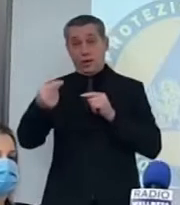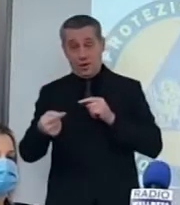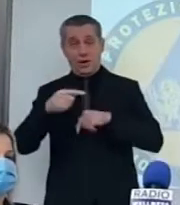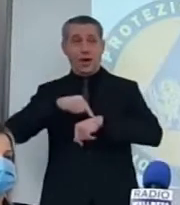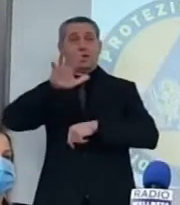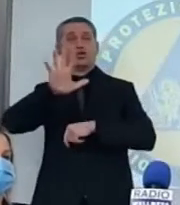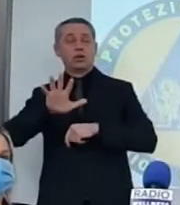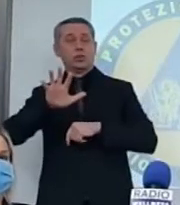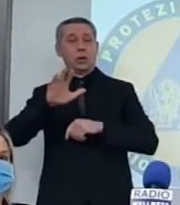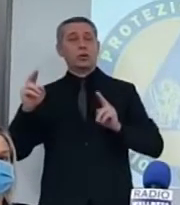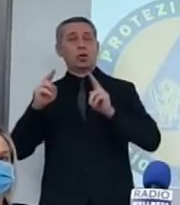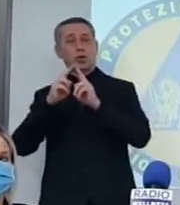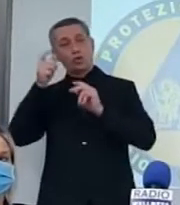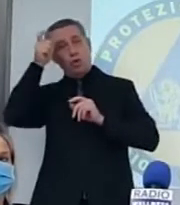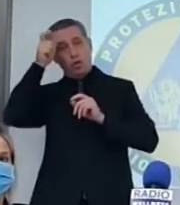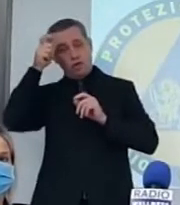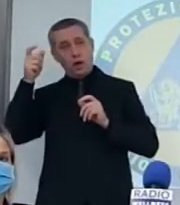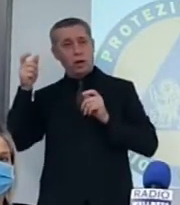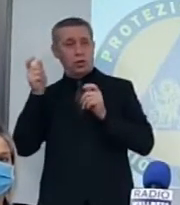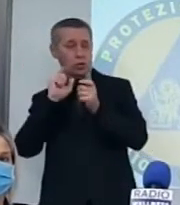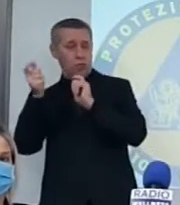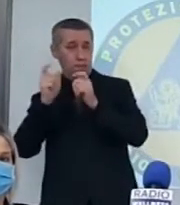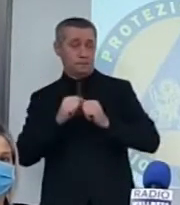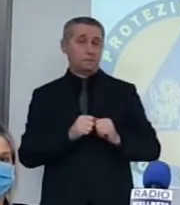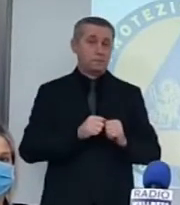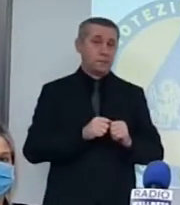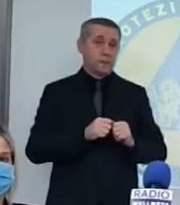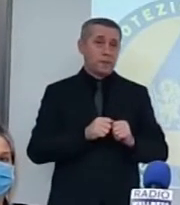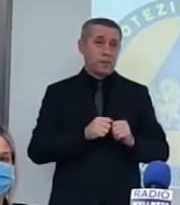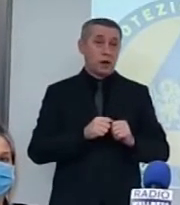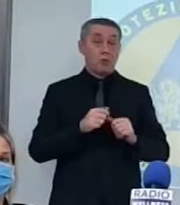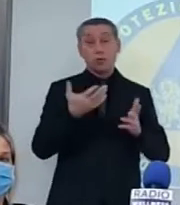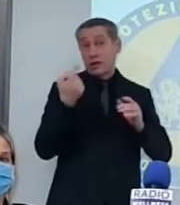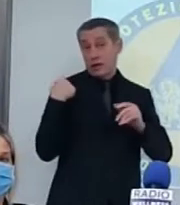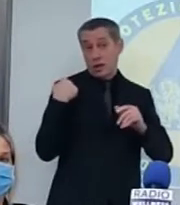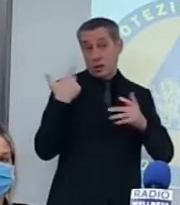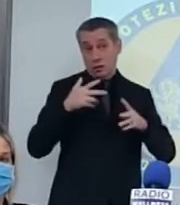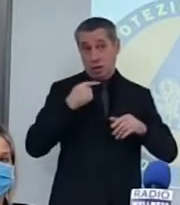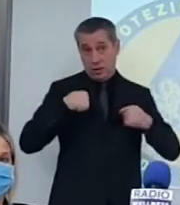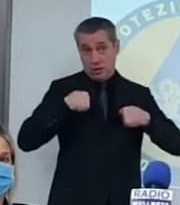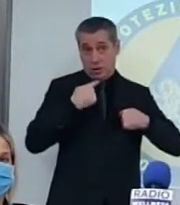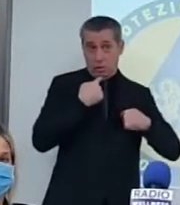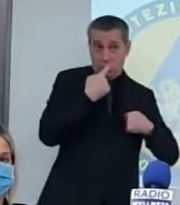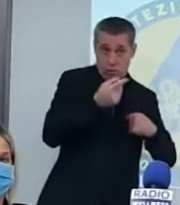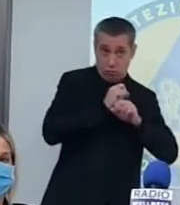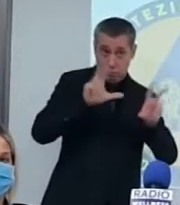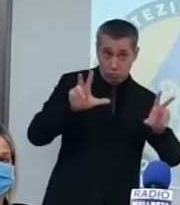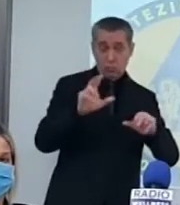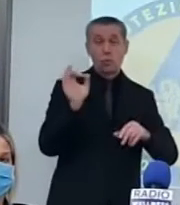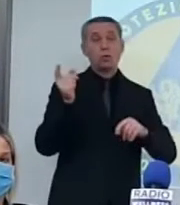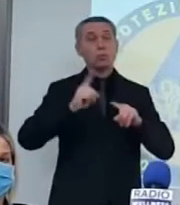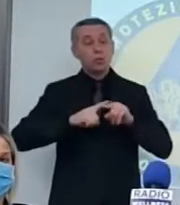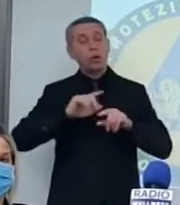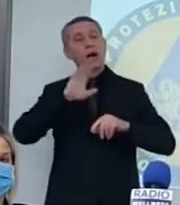17 avete compreso dalle mie dichiarasse di ieri ma anche quelle dei colleghi livello nazionale che